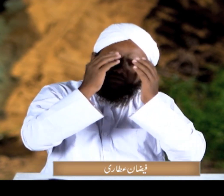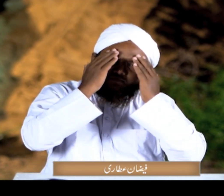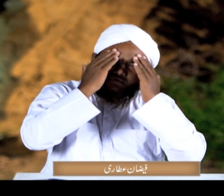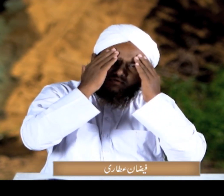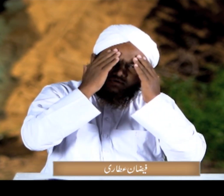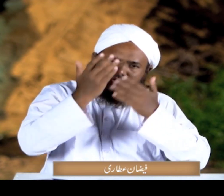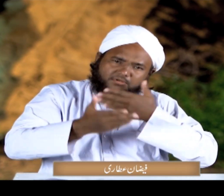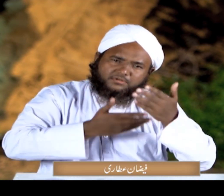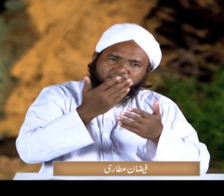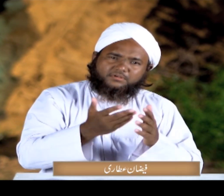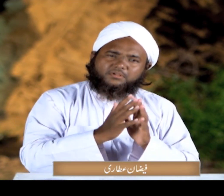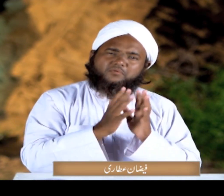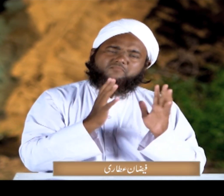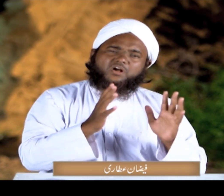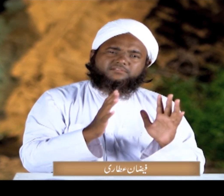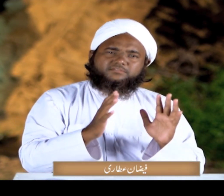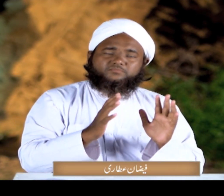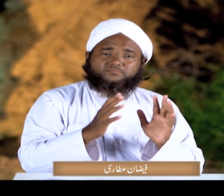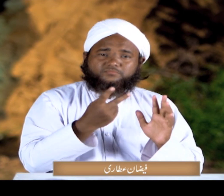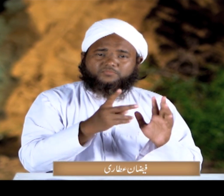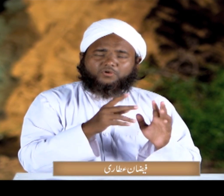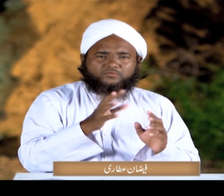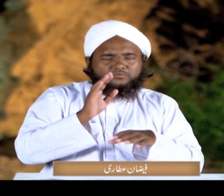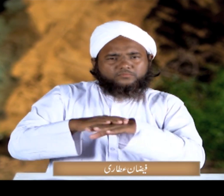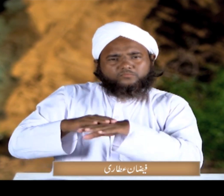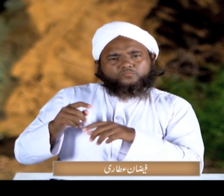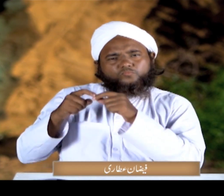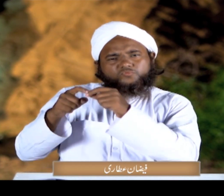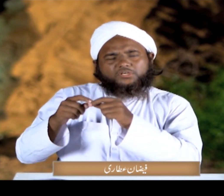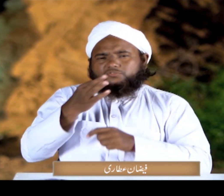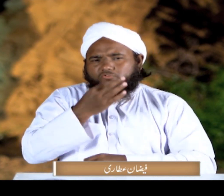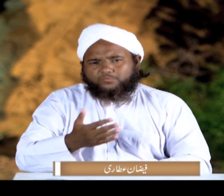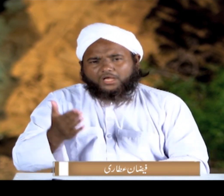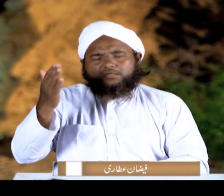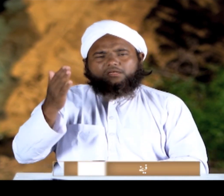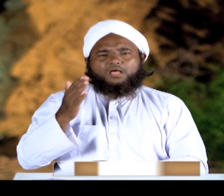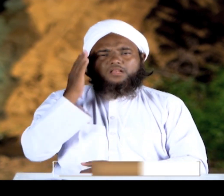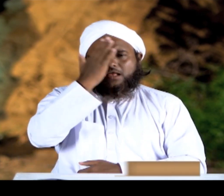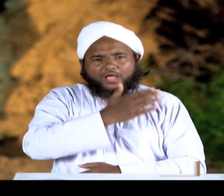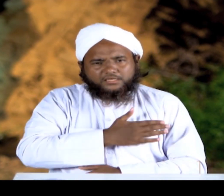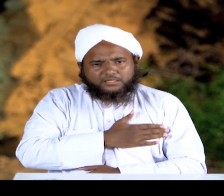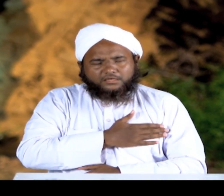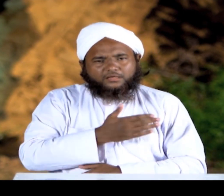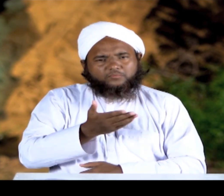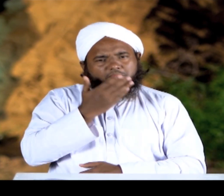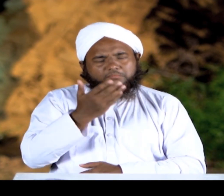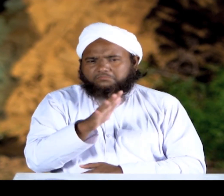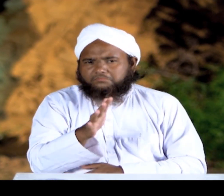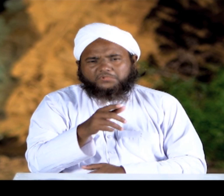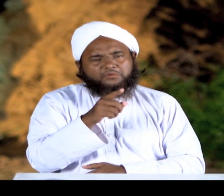پاک پڑھتے ہوئے دیکھا۔ پوچھا، بھائی سبحان اللہ لا الہ الا اللہ کے بجائے صرف